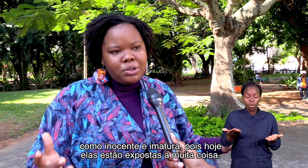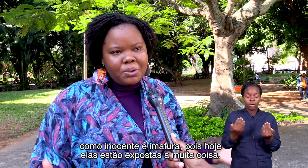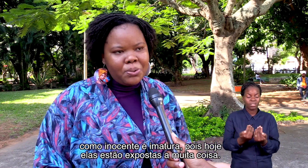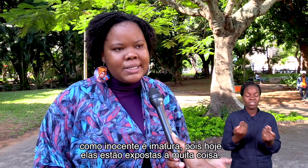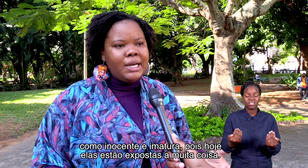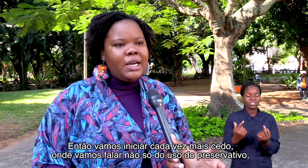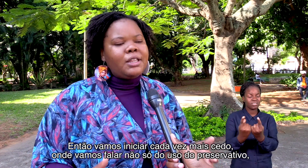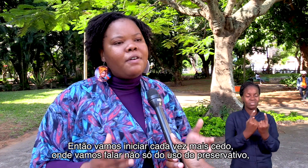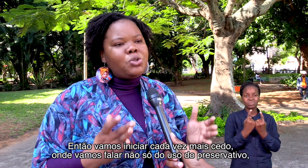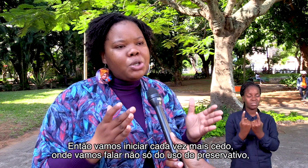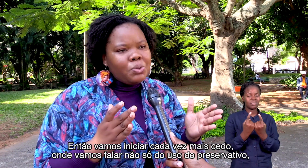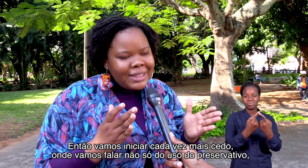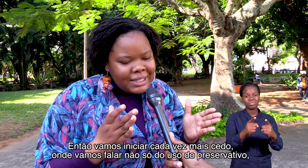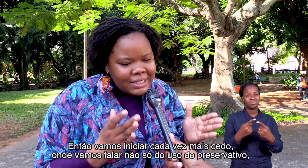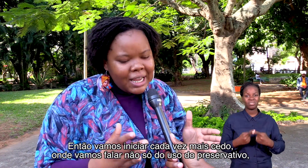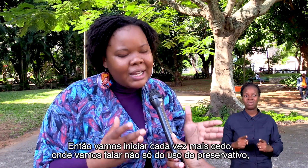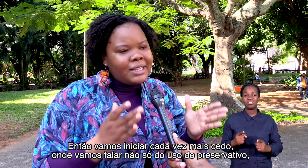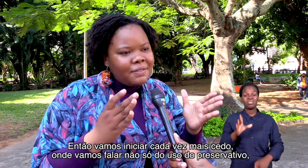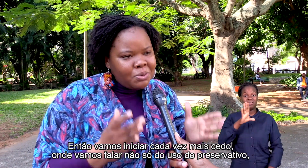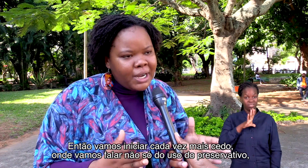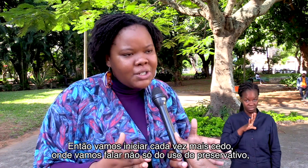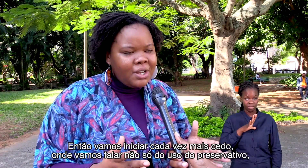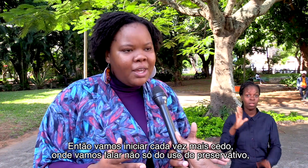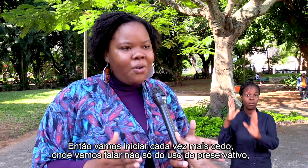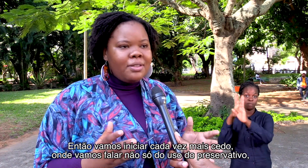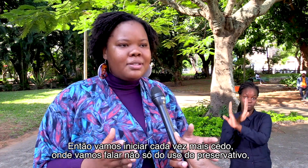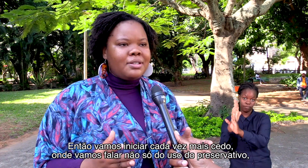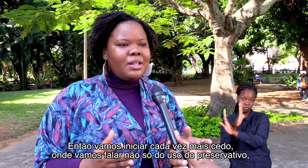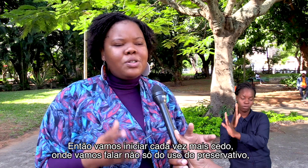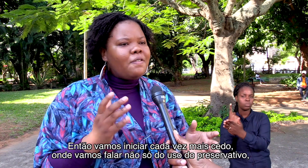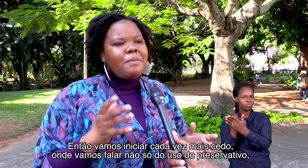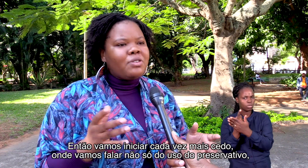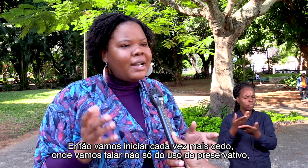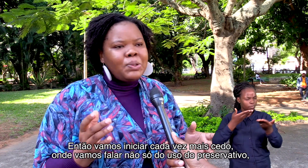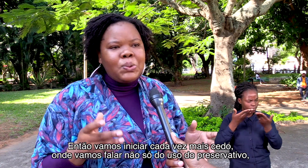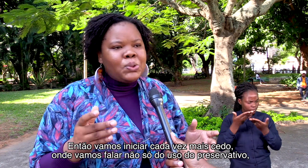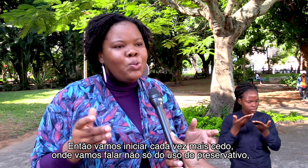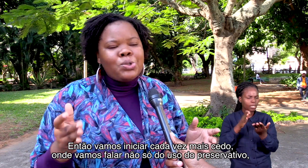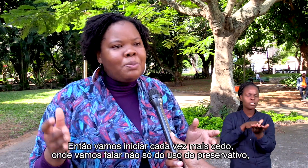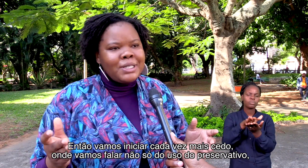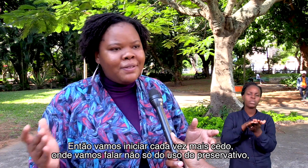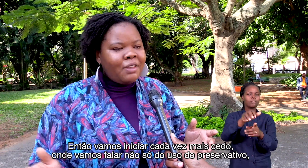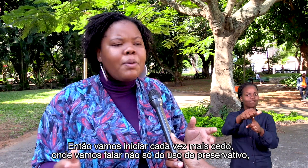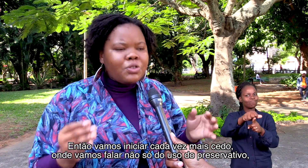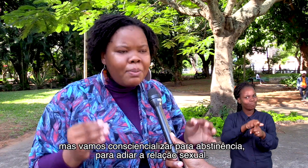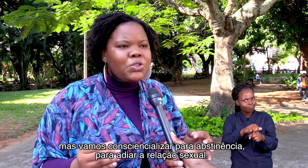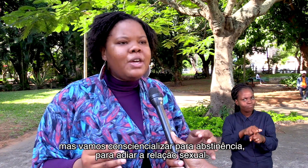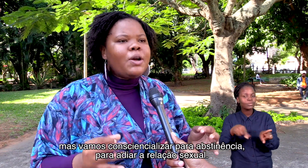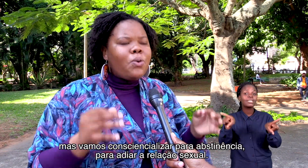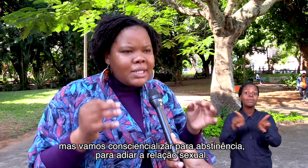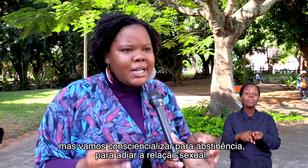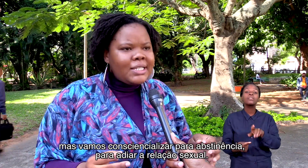expostas a muita coisa. Então vamos iniciar cada vez mais, onde não só vamos falar do uso do preservativo, mas